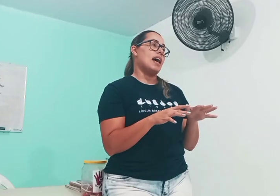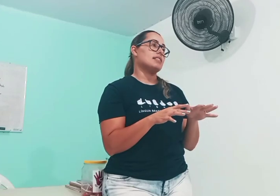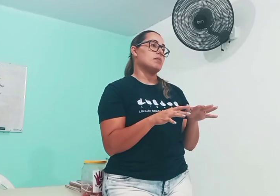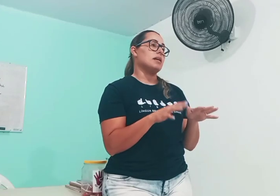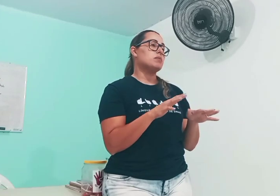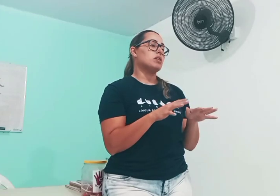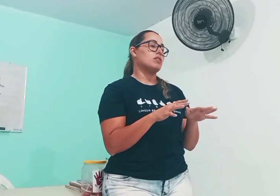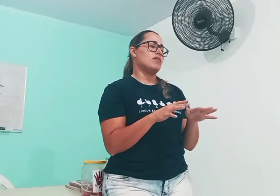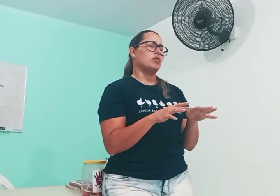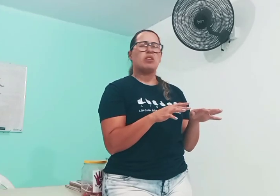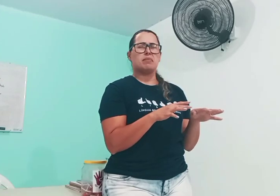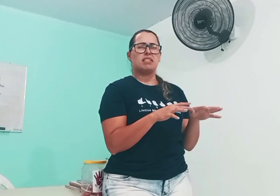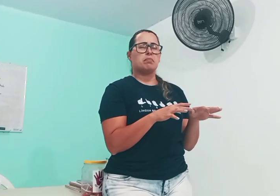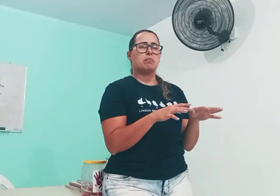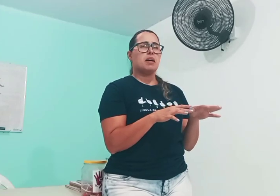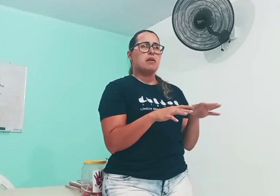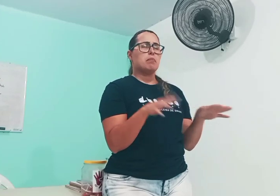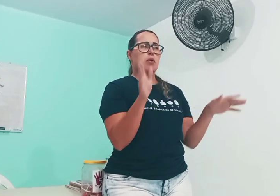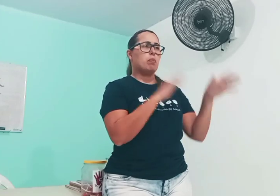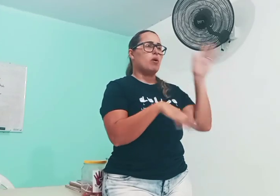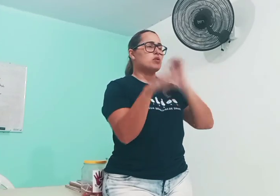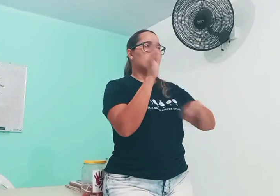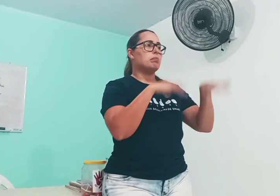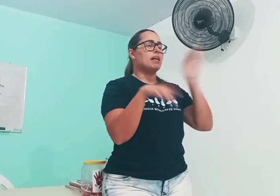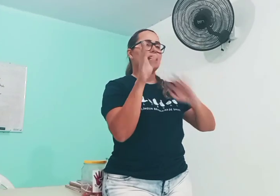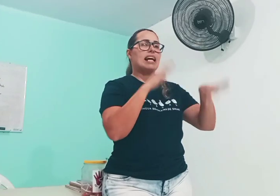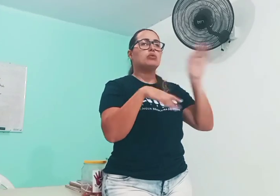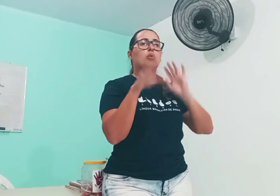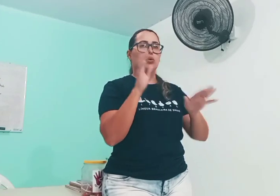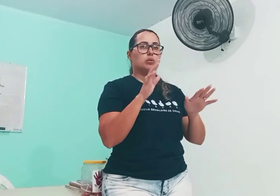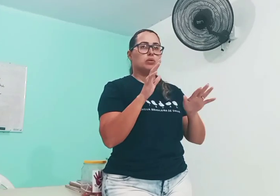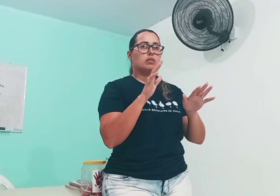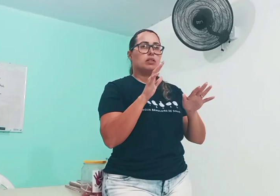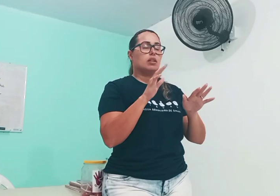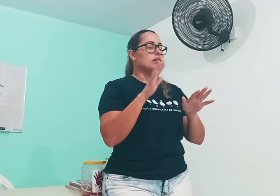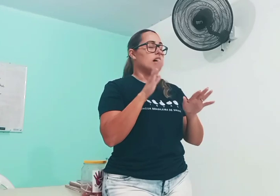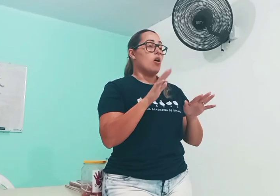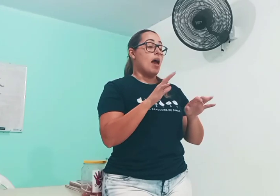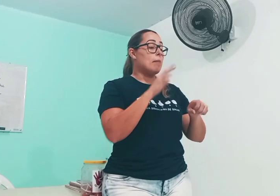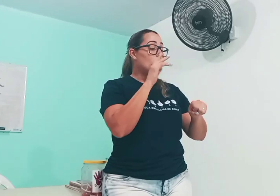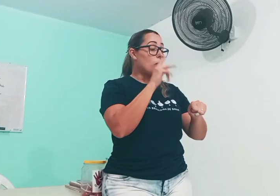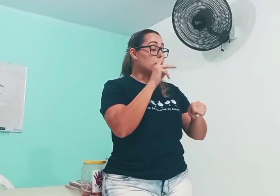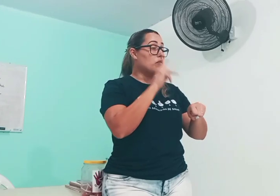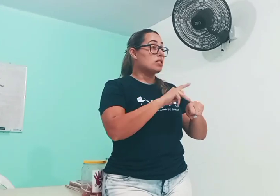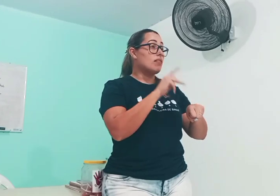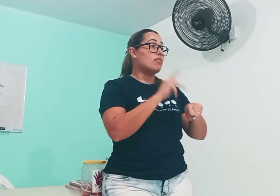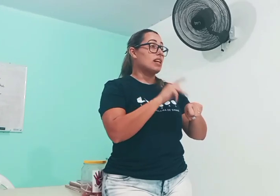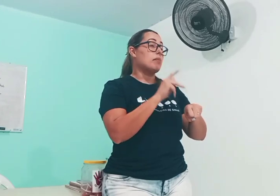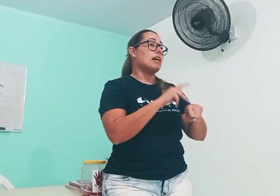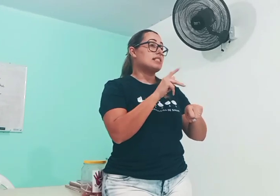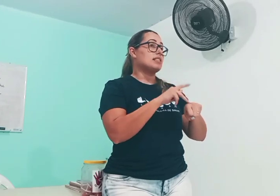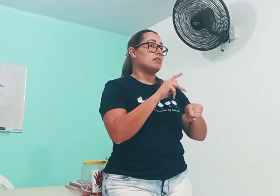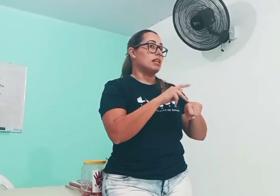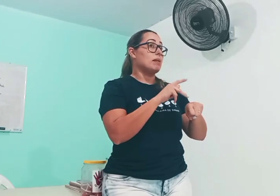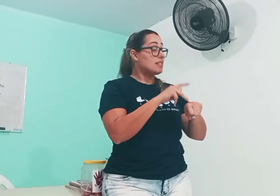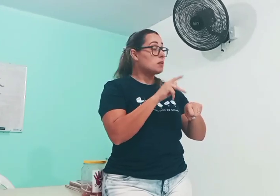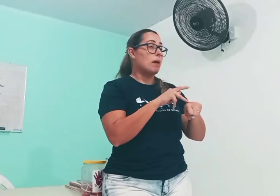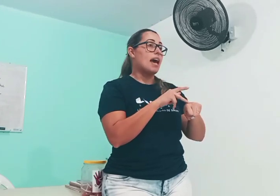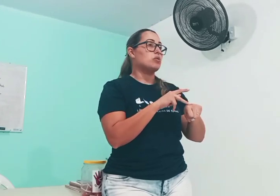casa, mesmo que você fale, nossa, mas eu posso me embananar todo. Não, é melhor porque você vai ficar mais assim, né, mais esperto na